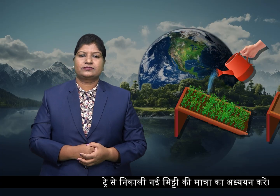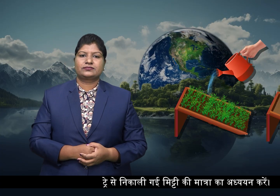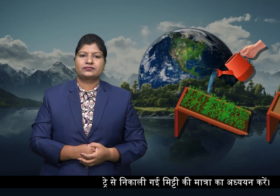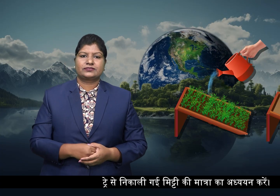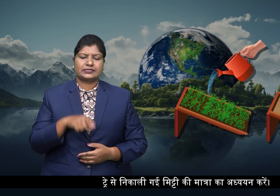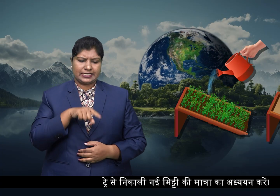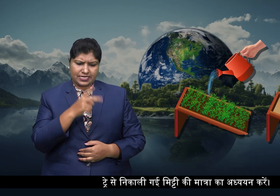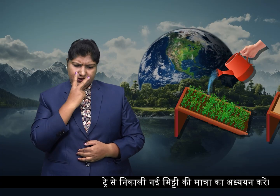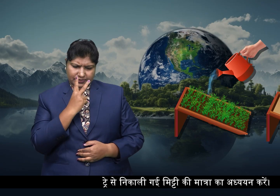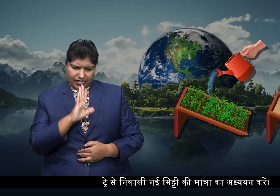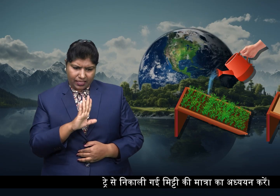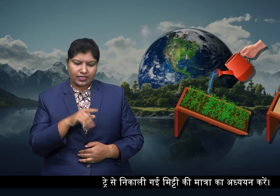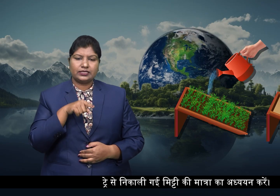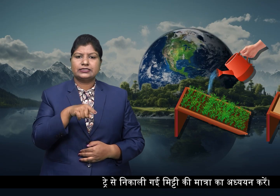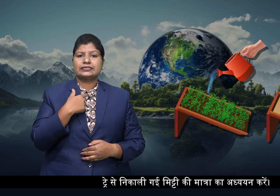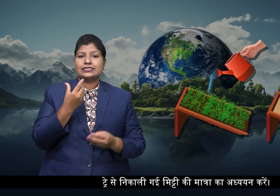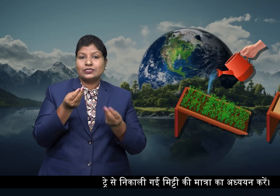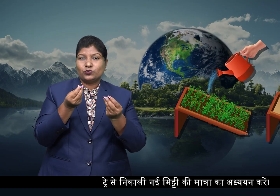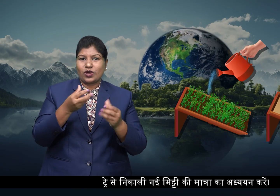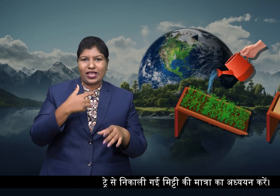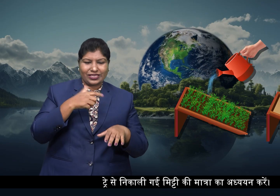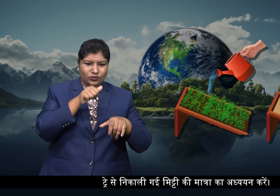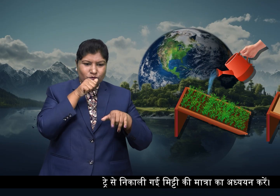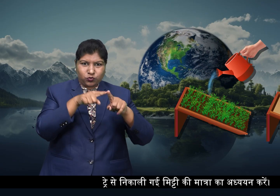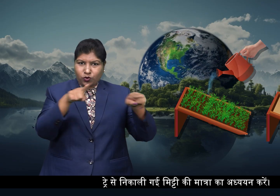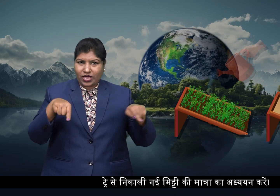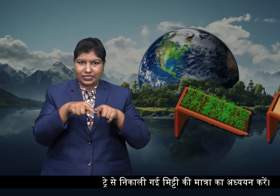ट्रे से निकाली गई मिट्टी की मात्रा का अध्ययन करें।